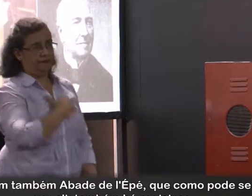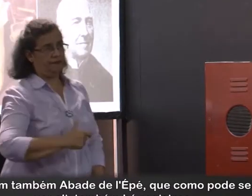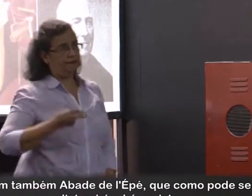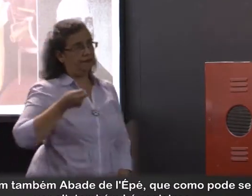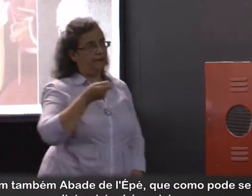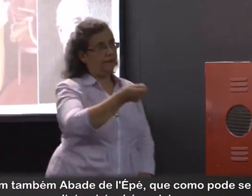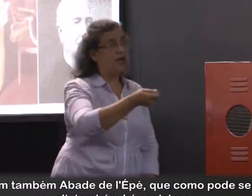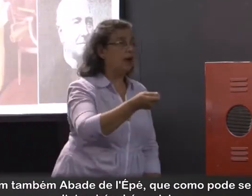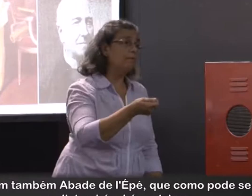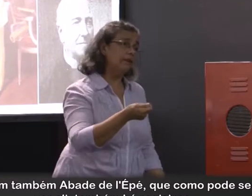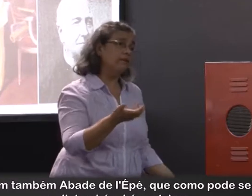há registros.